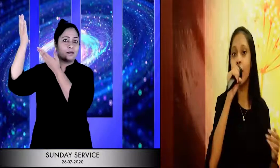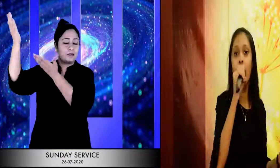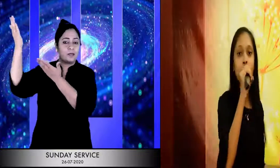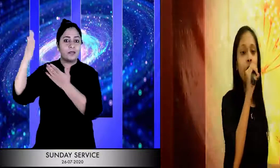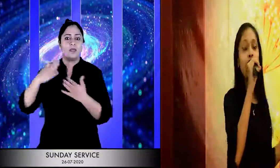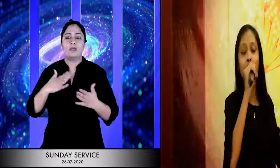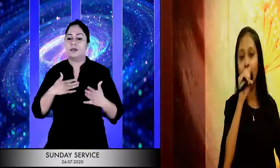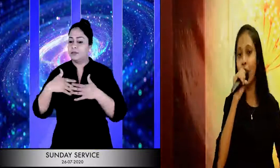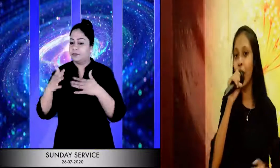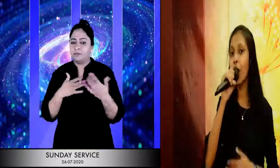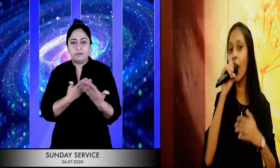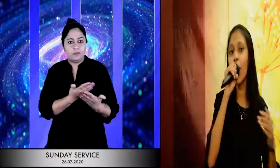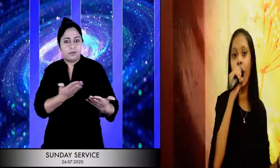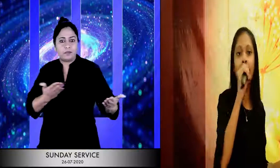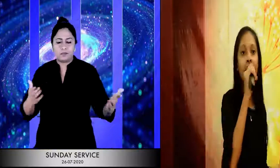সব কিছু করি